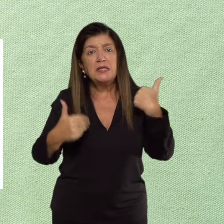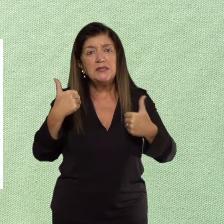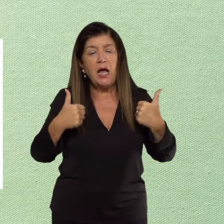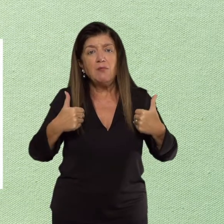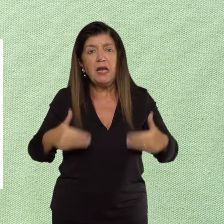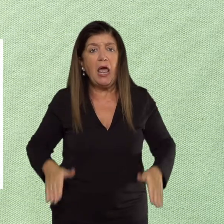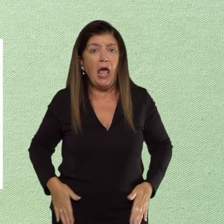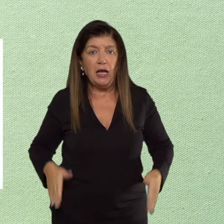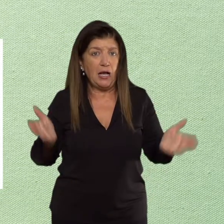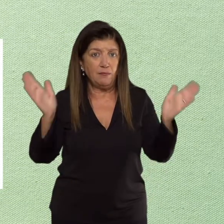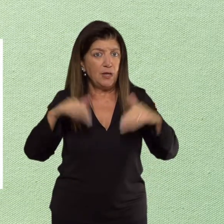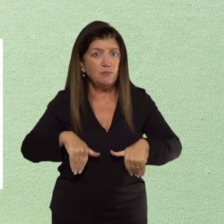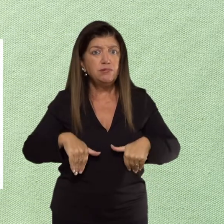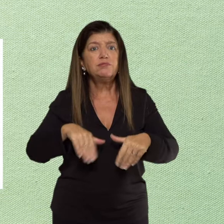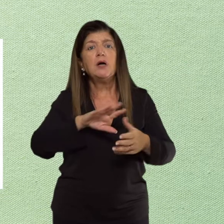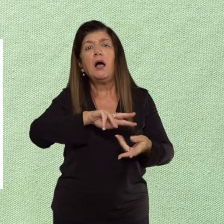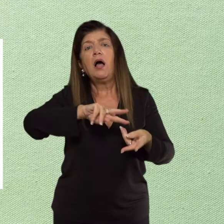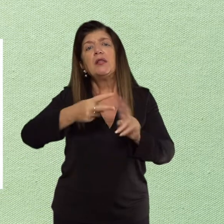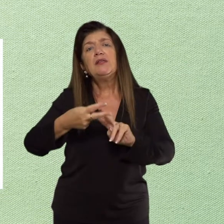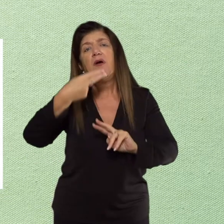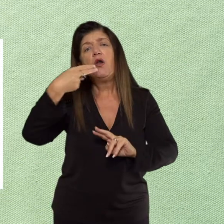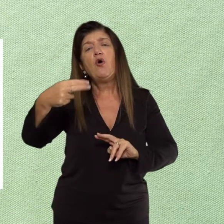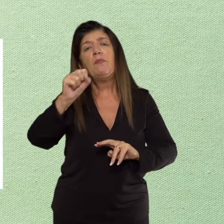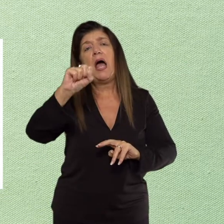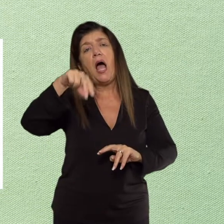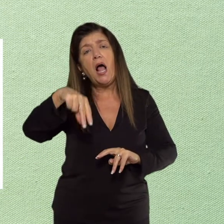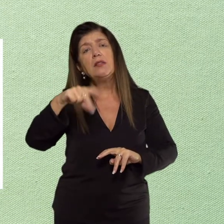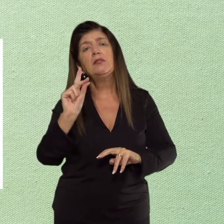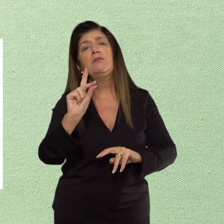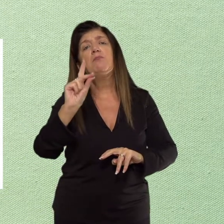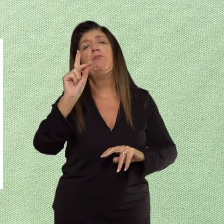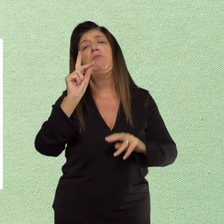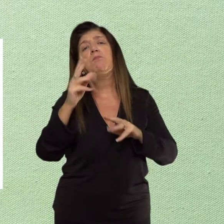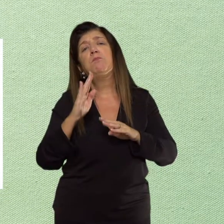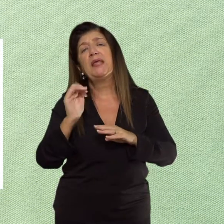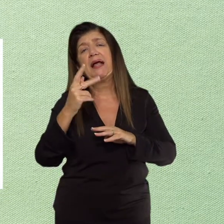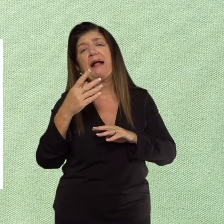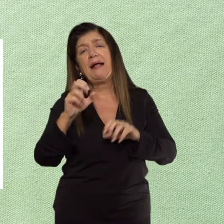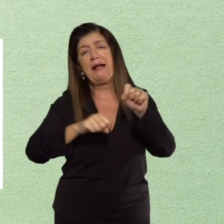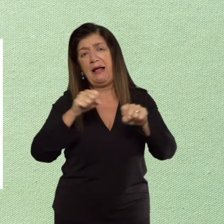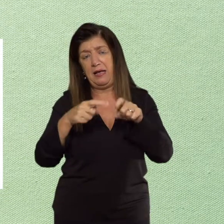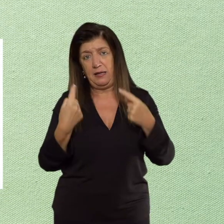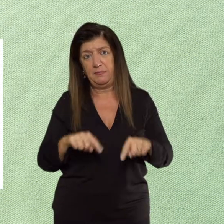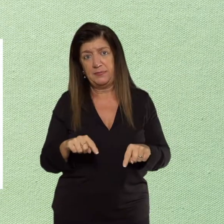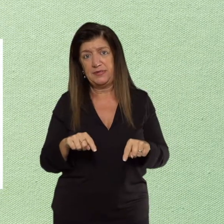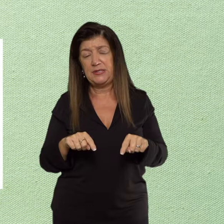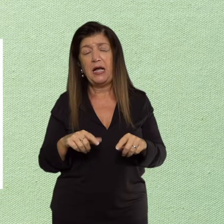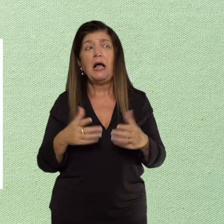che viene definita handbike. Certo, questo sicuramente è uno di quegli effetti positivi che ha la sharing mobility sulla città.